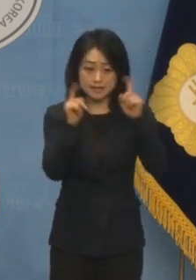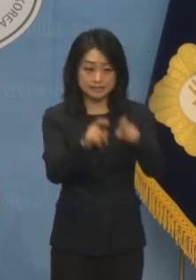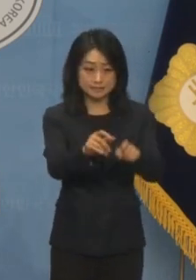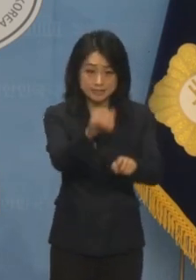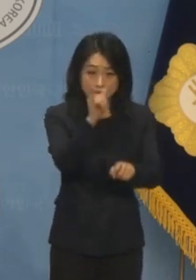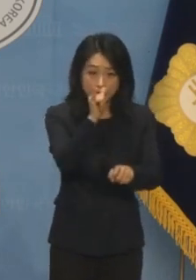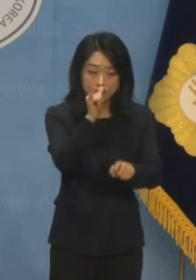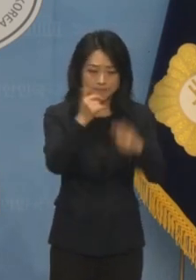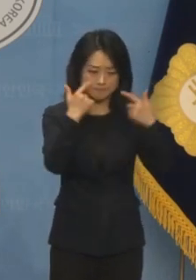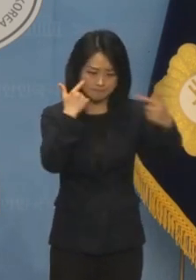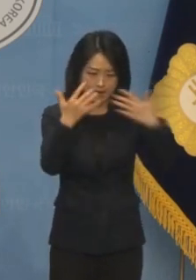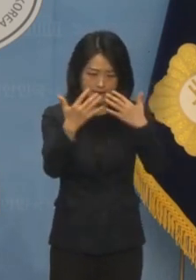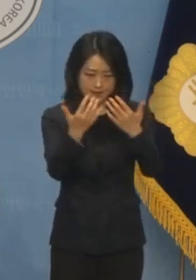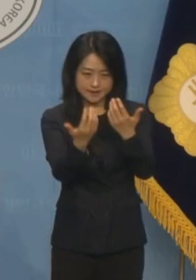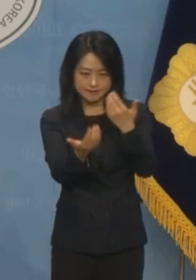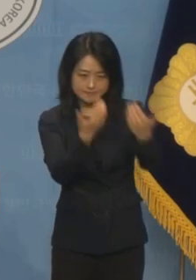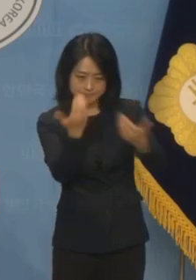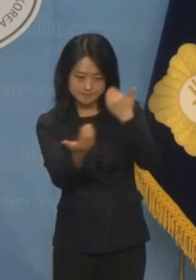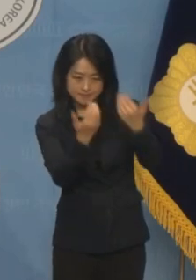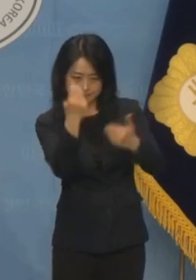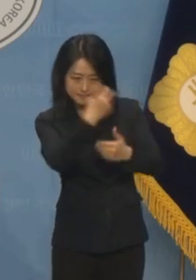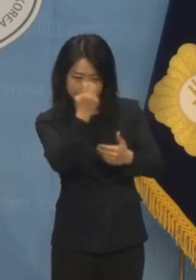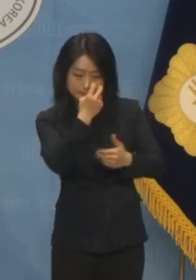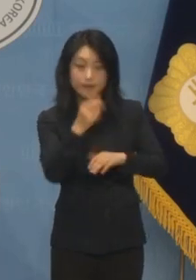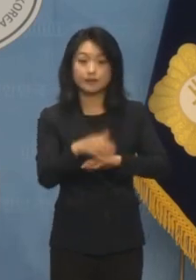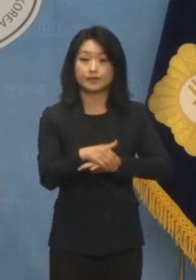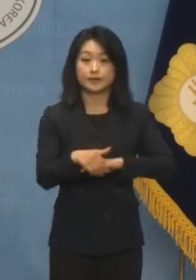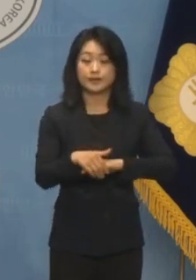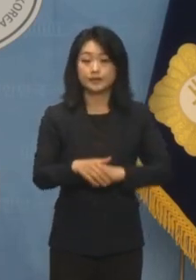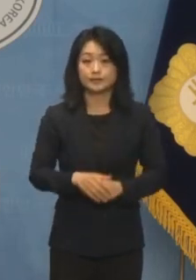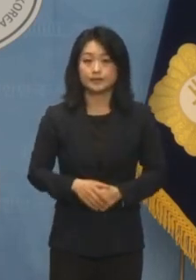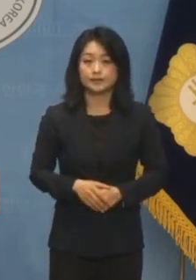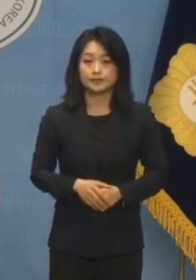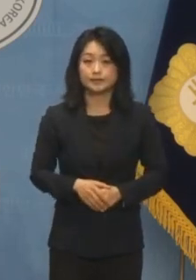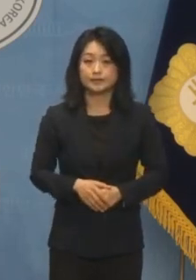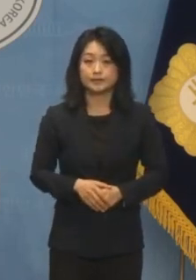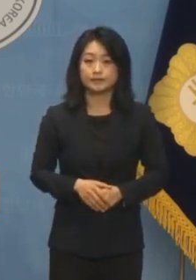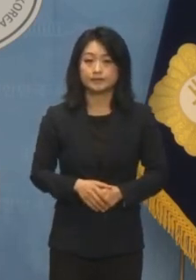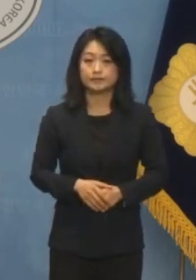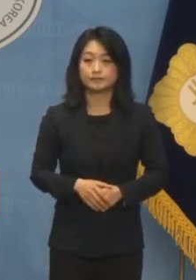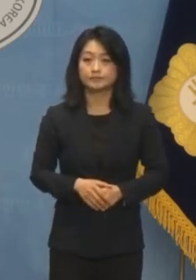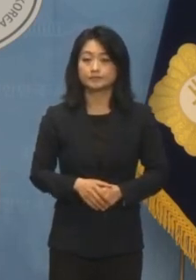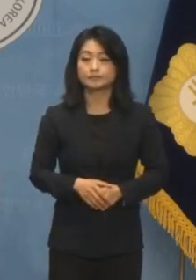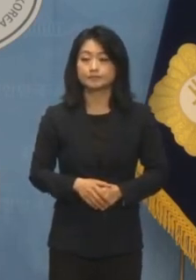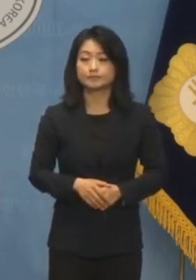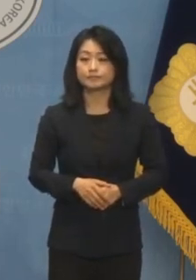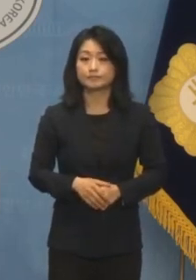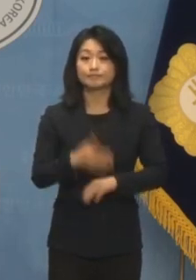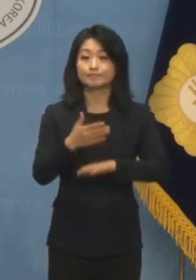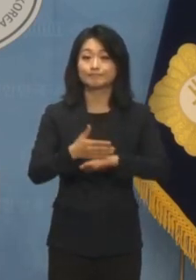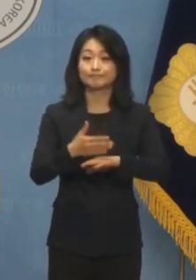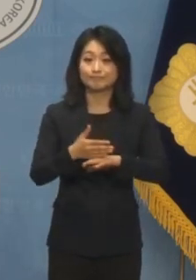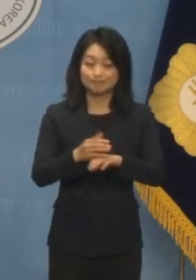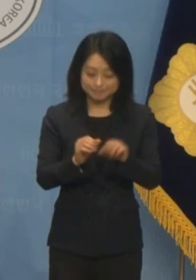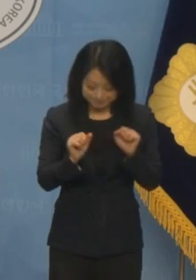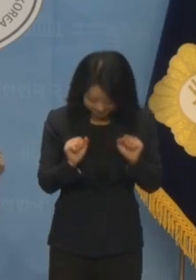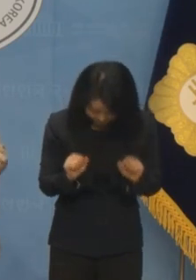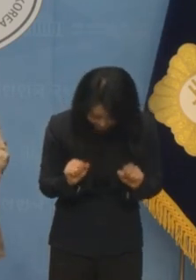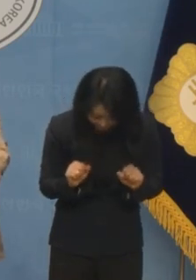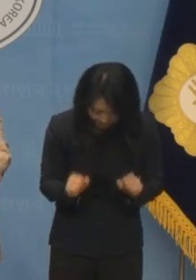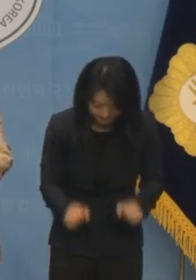의심스러운 부분을 낱낱이 검증하겠습니다. 감사합니다.